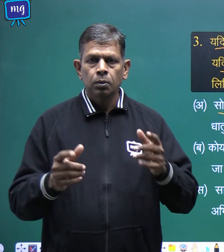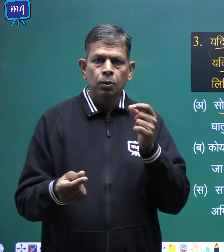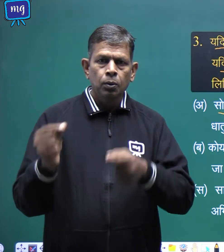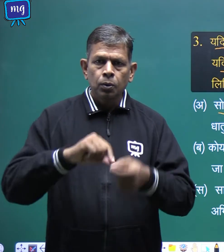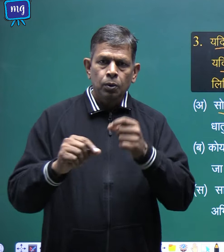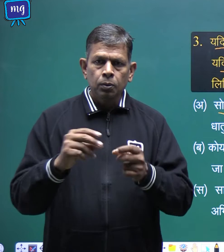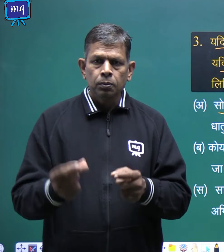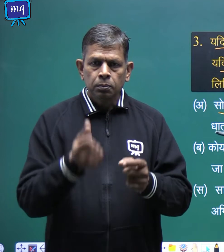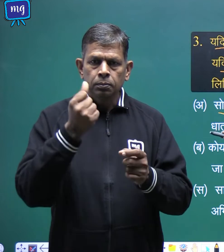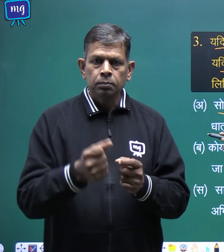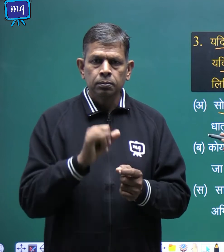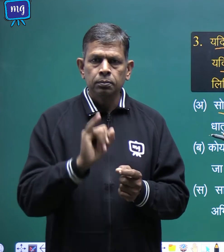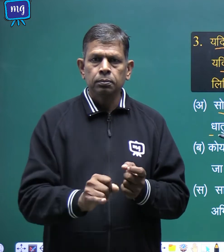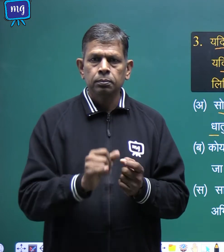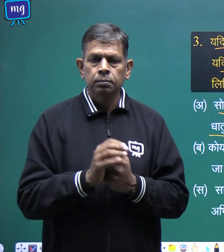अभिक्रियाशील धातु है,